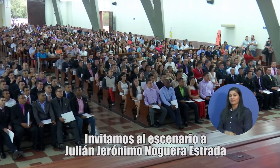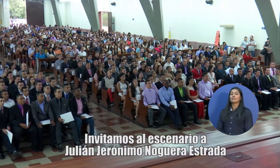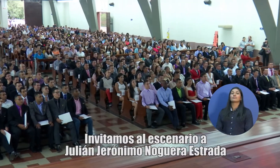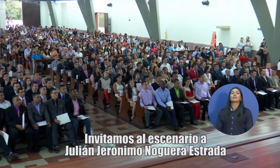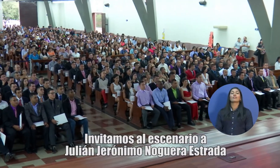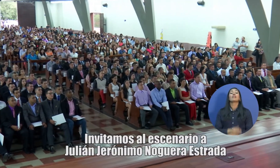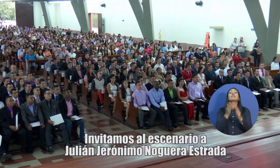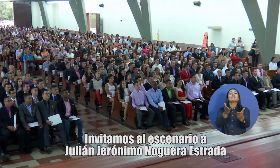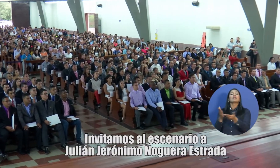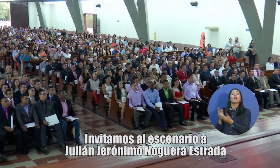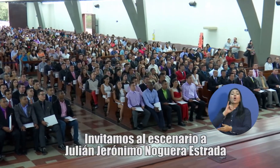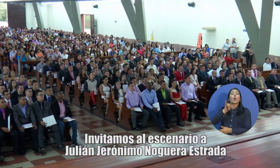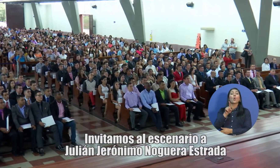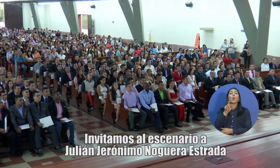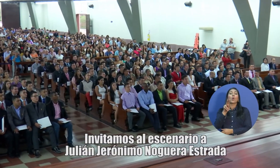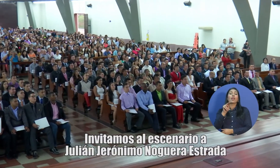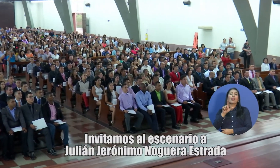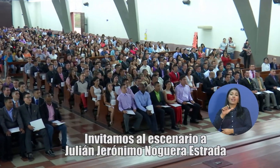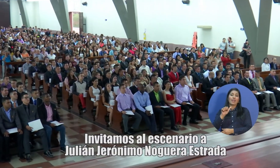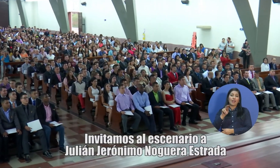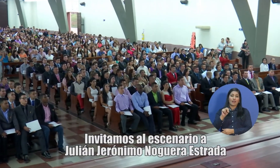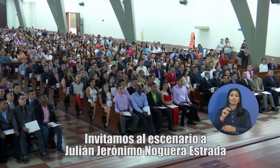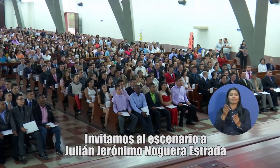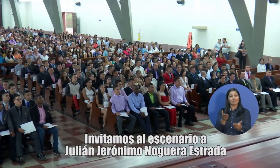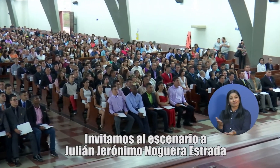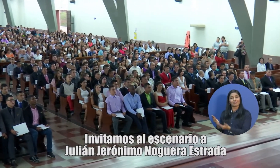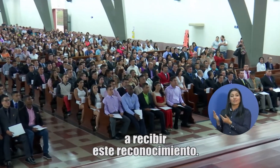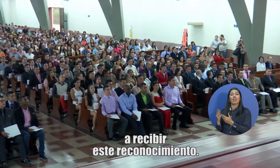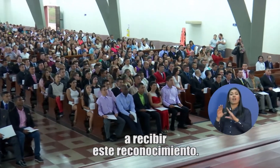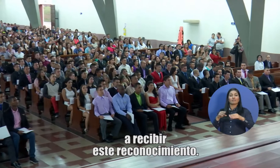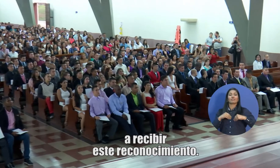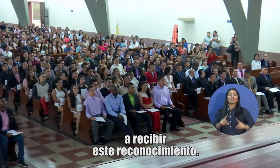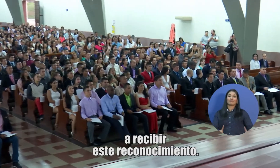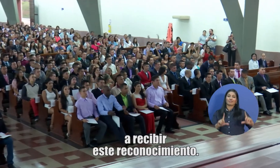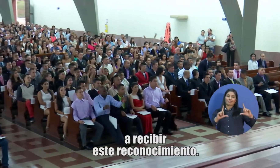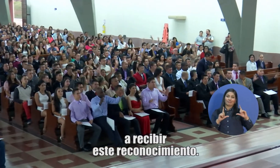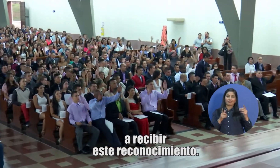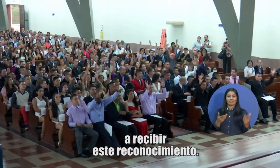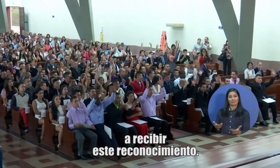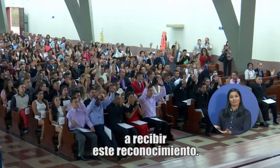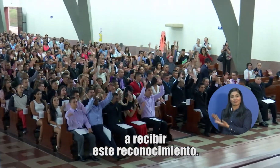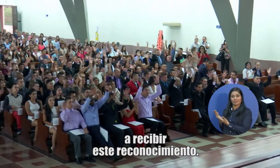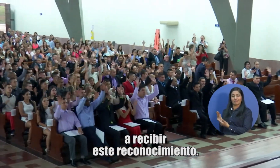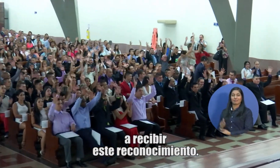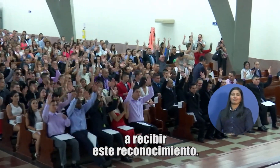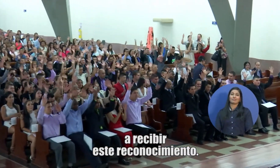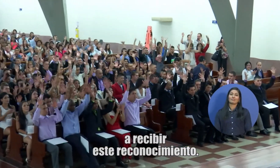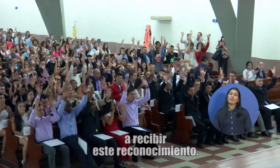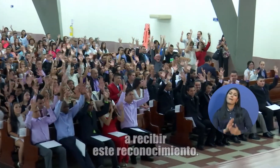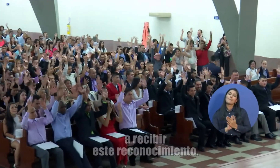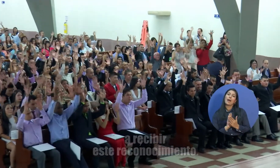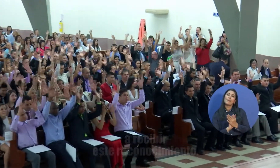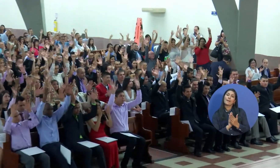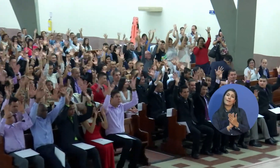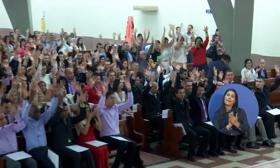Invitar al escenario a Julián Jerónimo Noguera Estrada a recibir este reconocimiento.